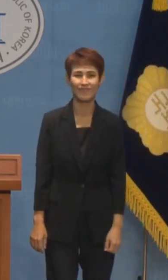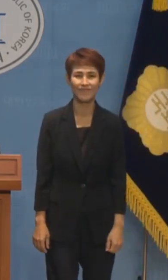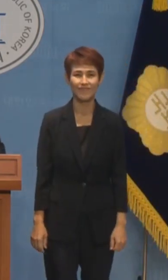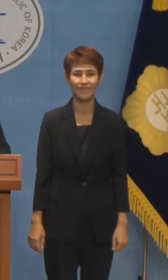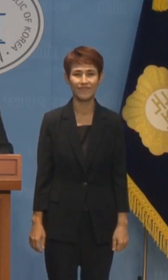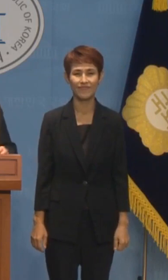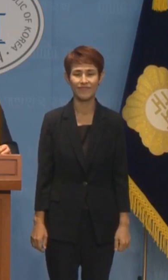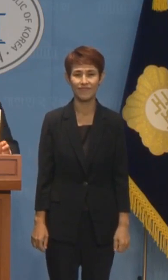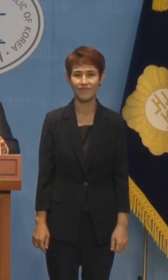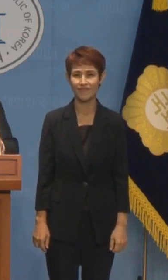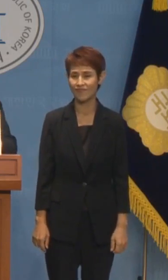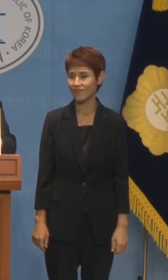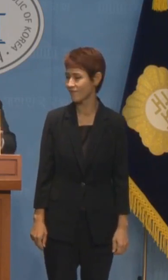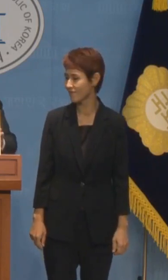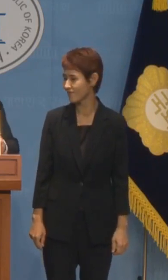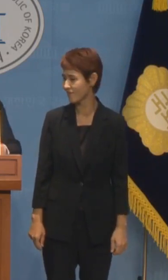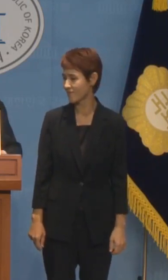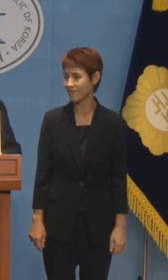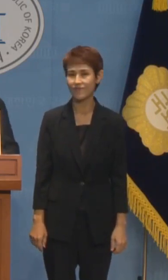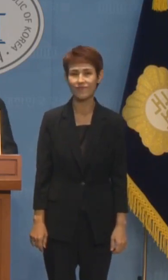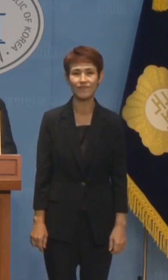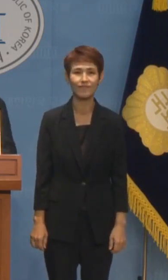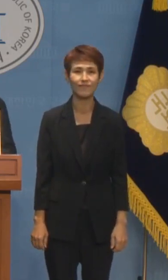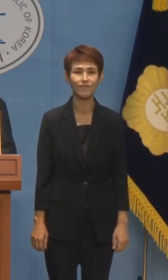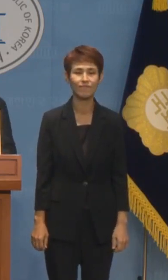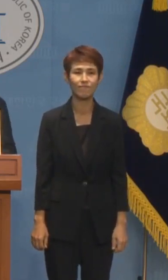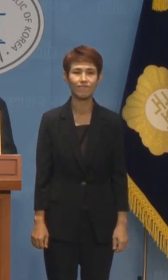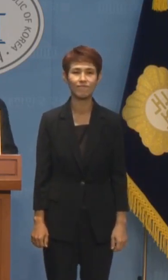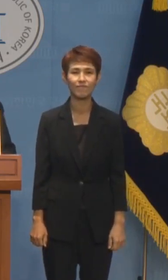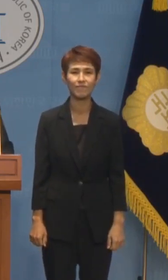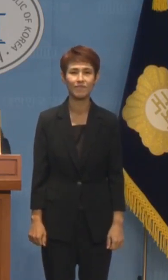그냥 우리 둘만 하 걸로 할까요 예 예 예